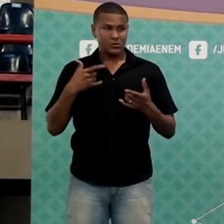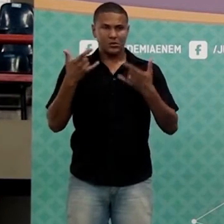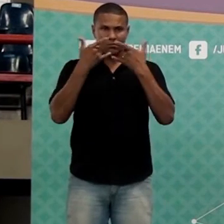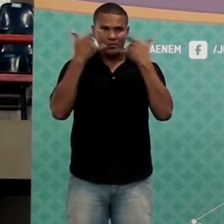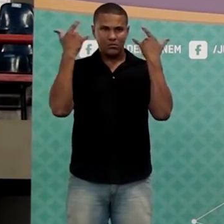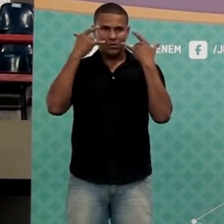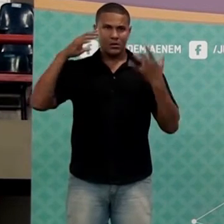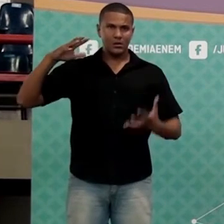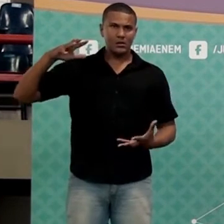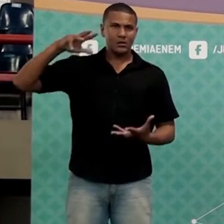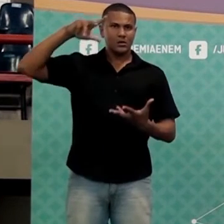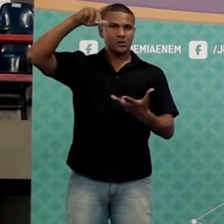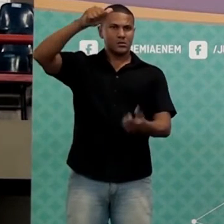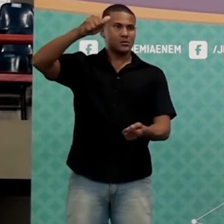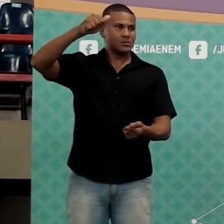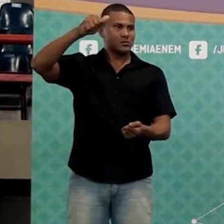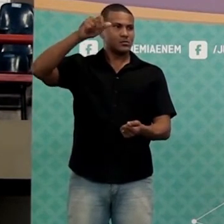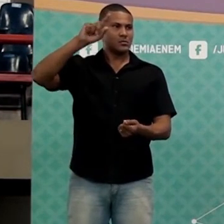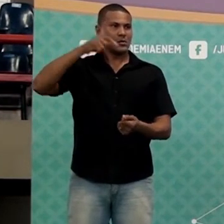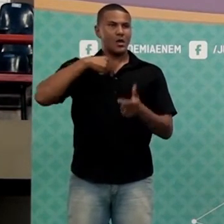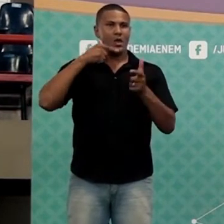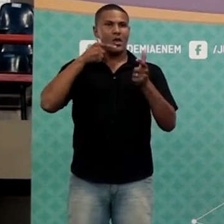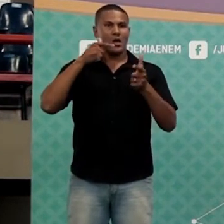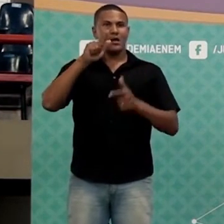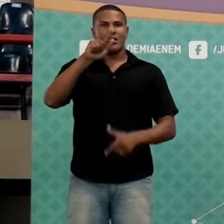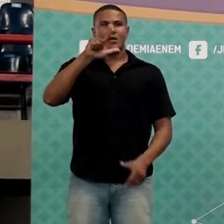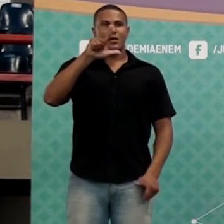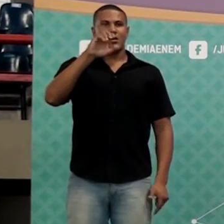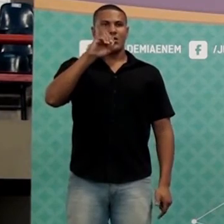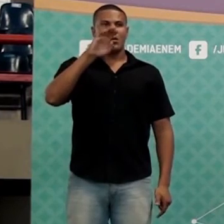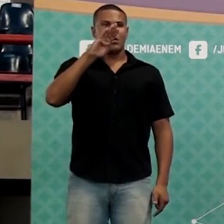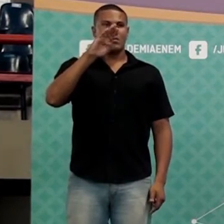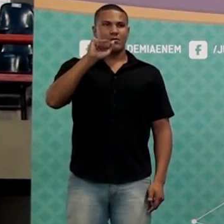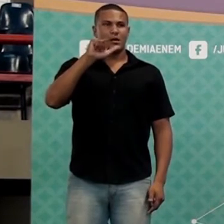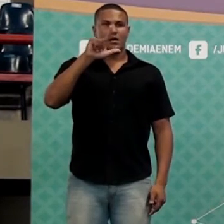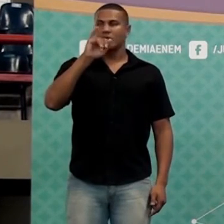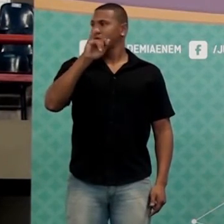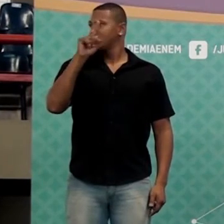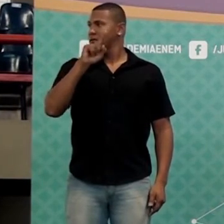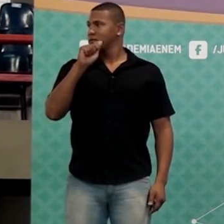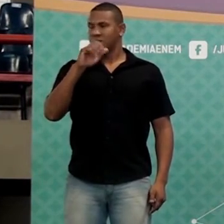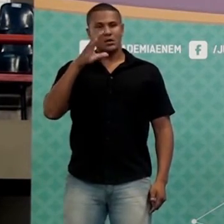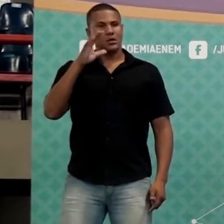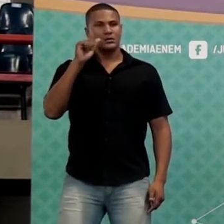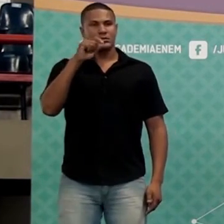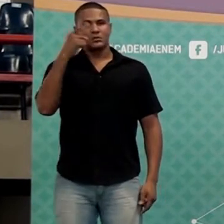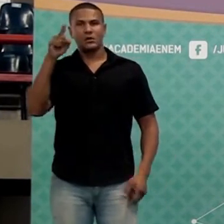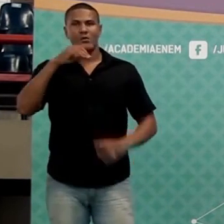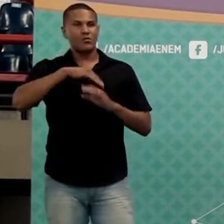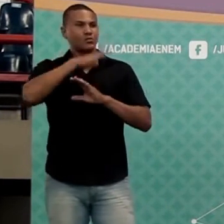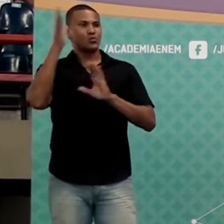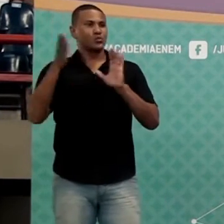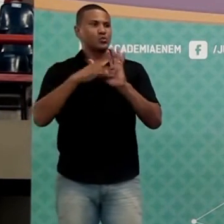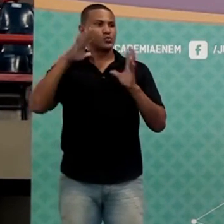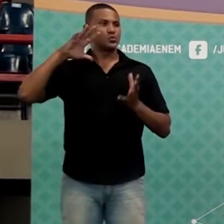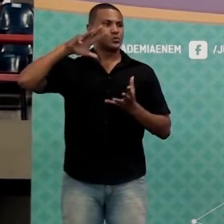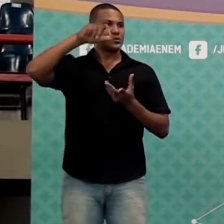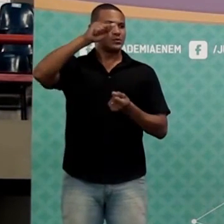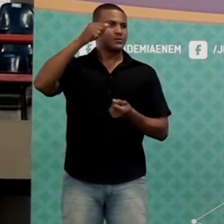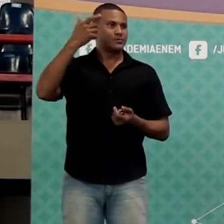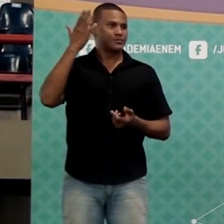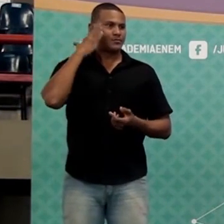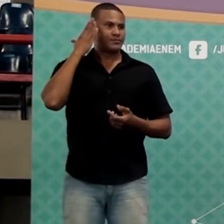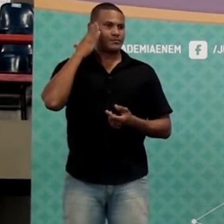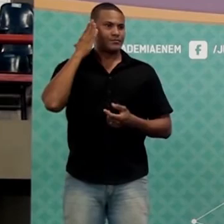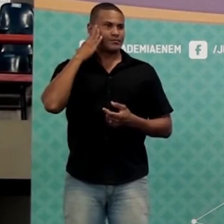quê? Globalização. É um dos aspectos da globalização, é o capitalismo ser global, ó. O Reino Unido